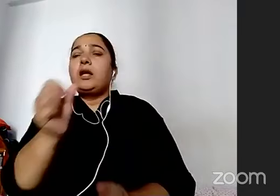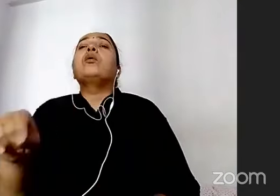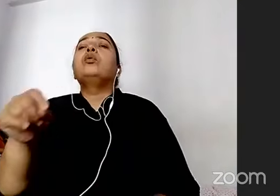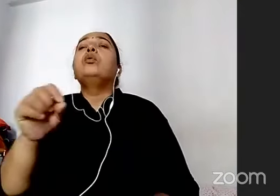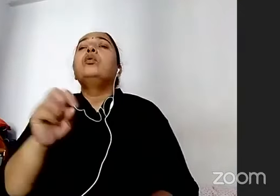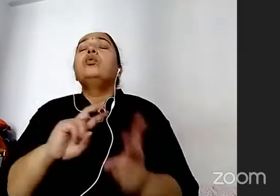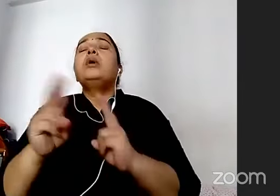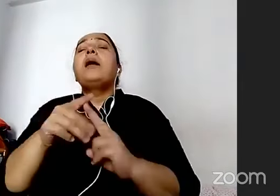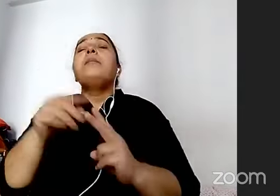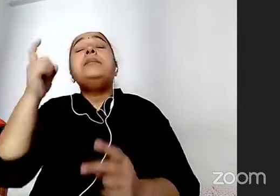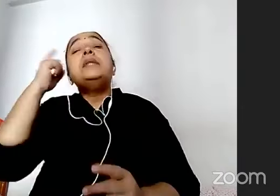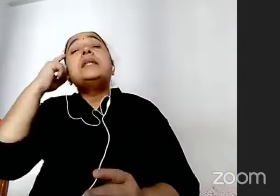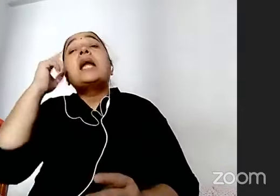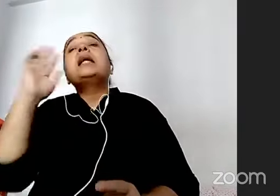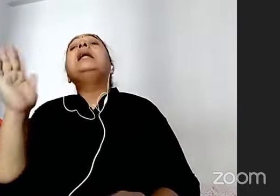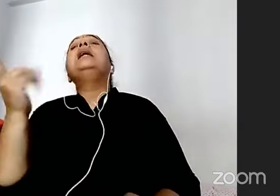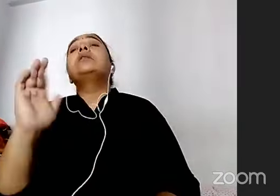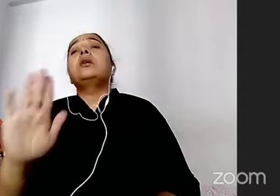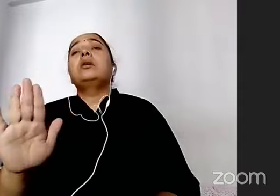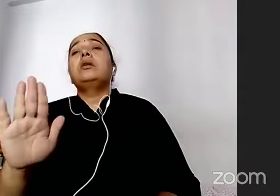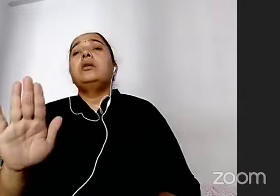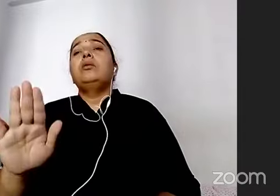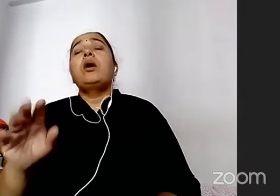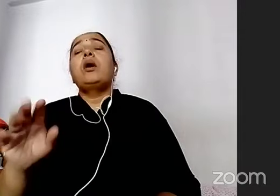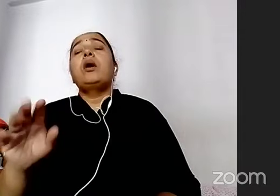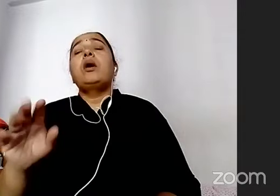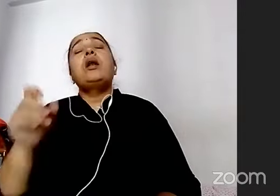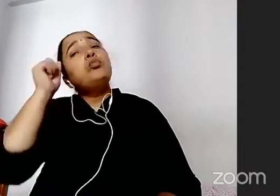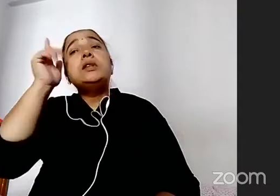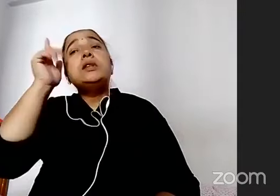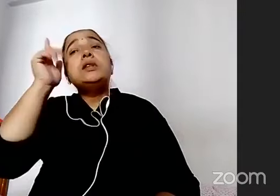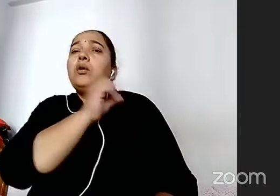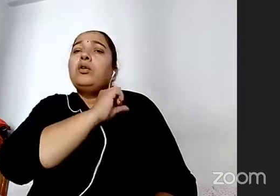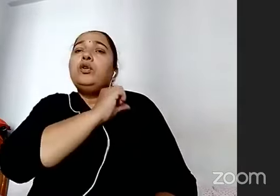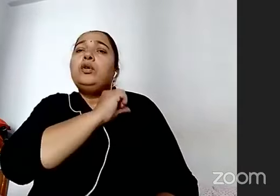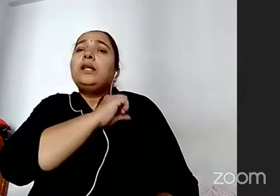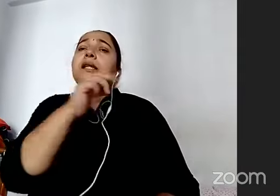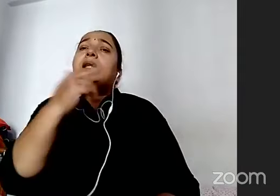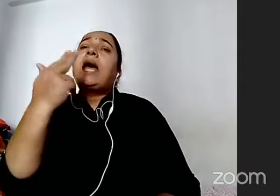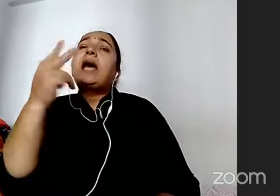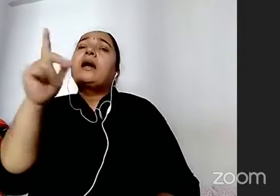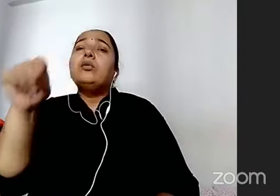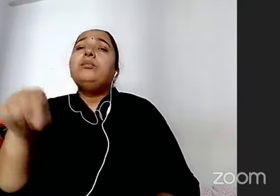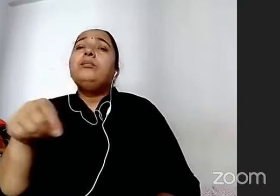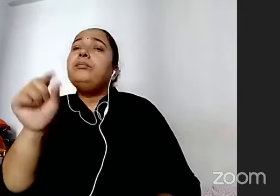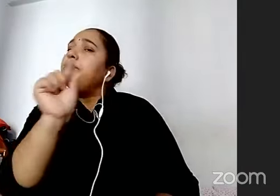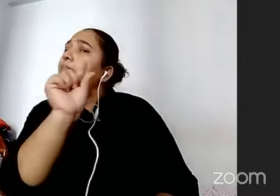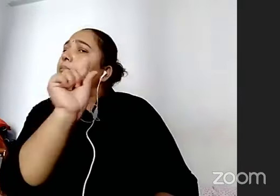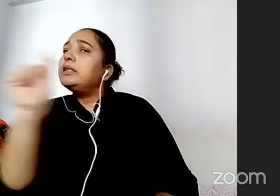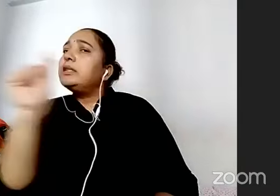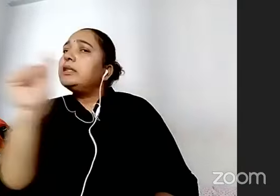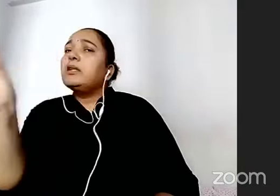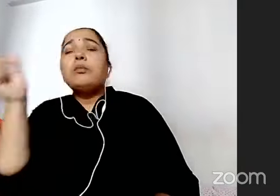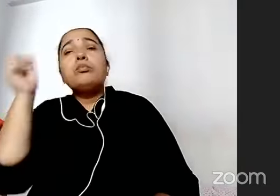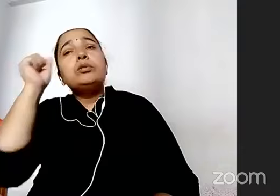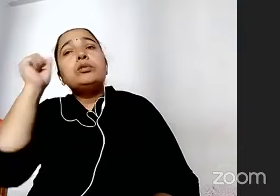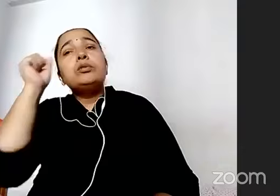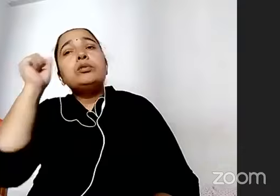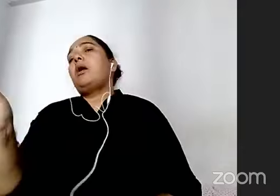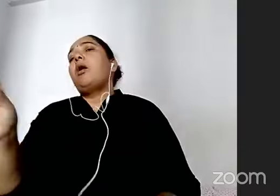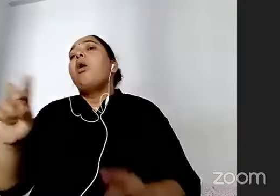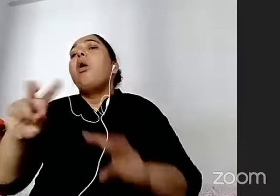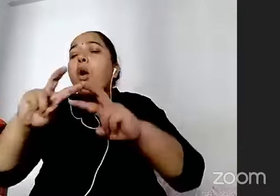अन्डरस्ट्यान्डिङ सँगसँगै चाहिँ उसले इन्टरनालाइज गर्ने कुराहरू के छ त भन्ने कुराहरूलाई चाहिँ एउटा सर्वेबाट लिएर र अन्य बाँकी कुराहरू